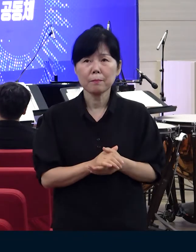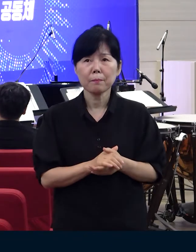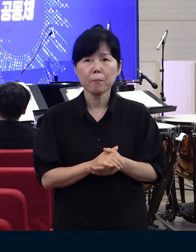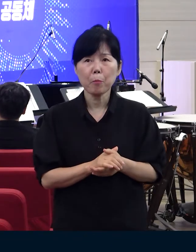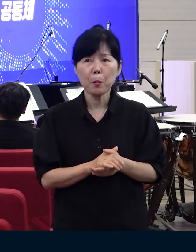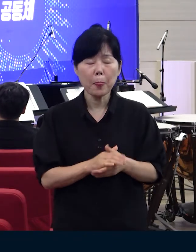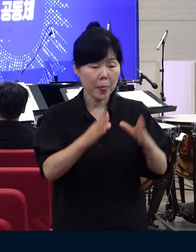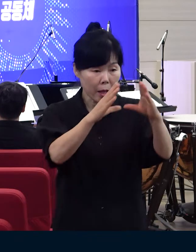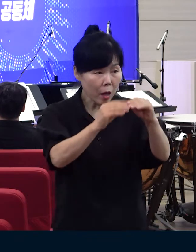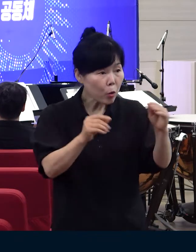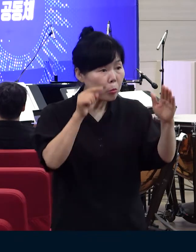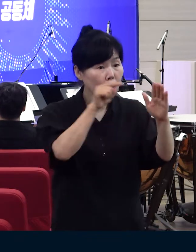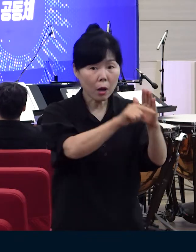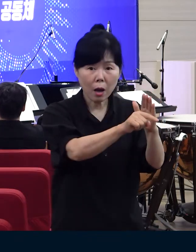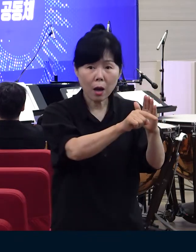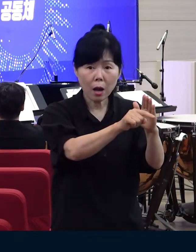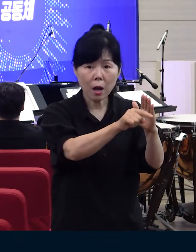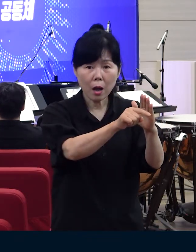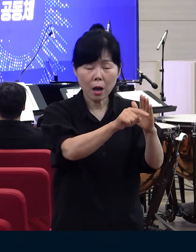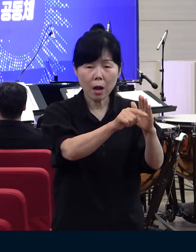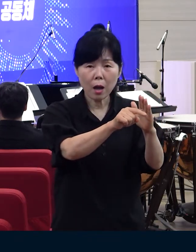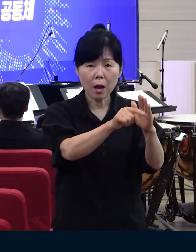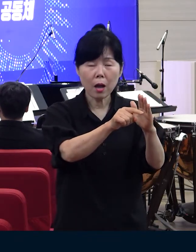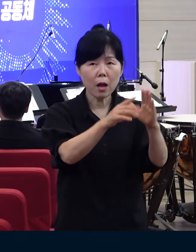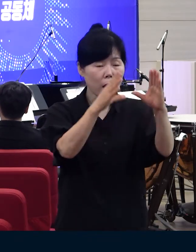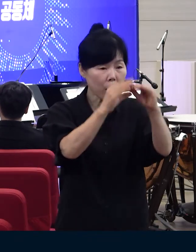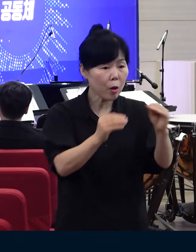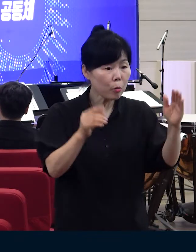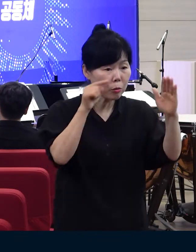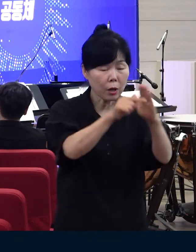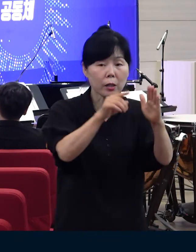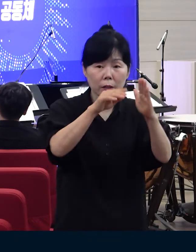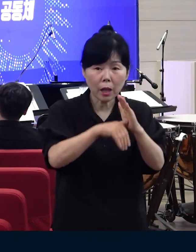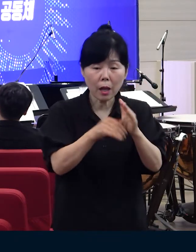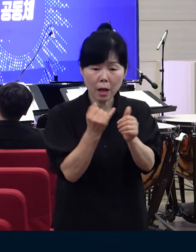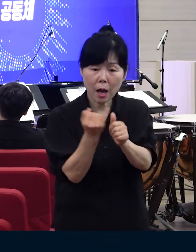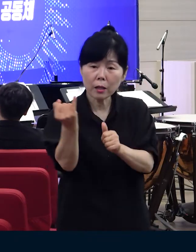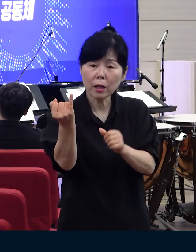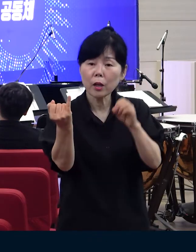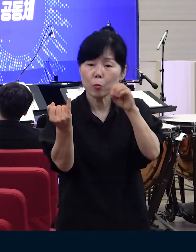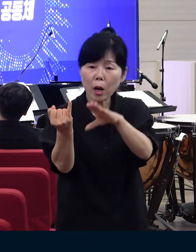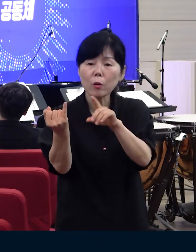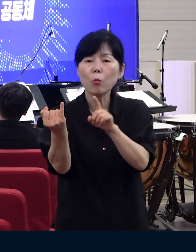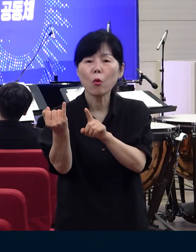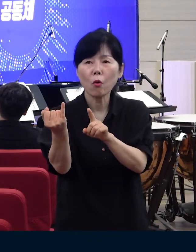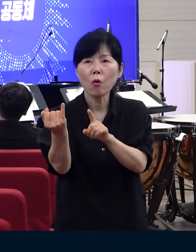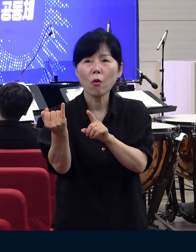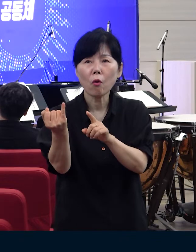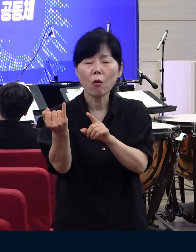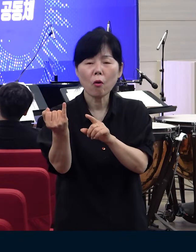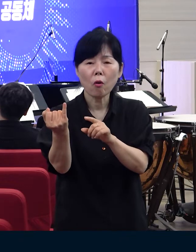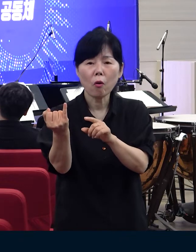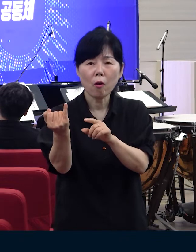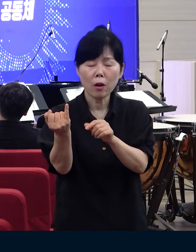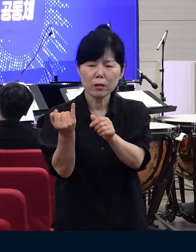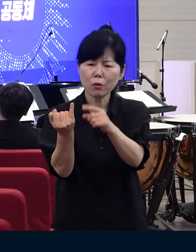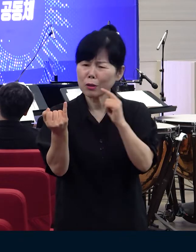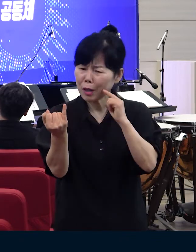애굽으로 내려가면서 이런 얘기를 합니다. 자기 아내 사레한테 그대는 아름답기